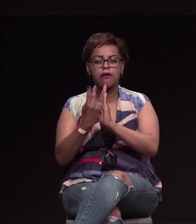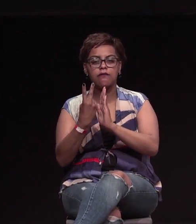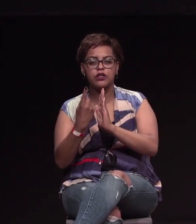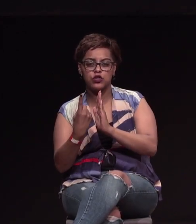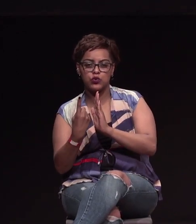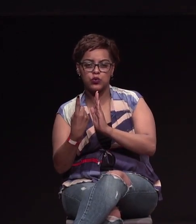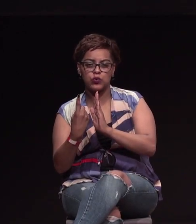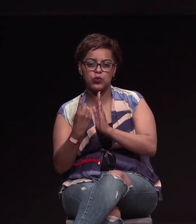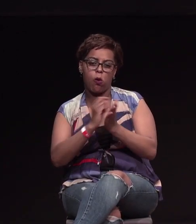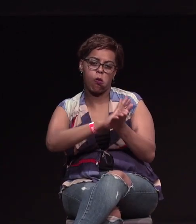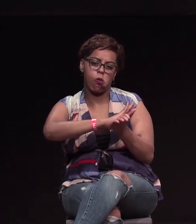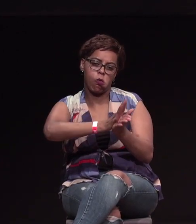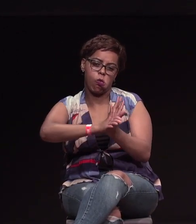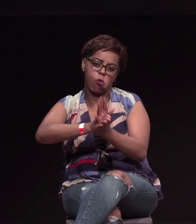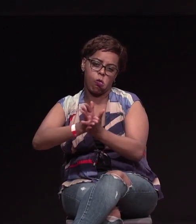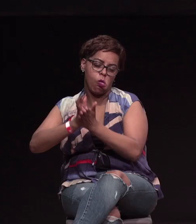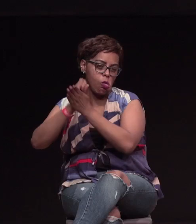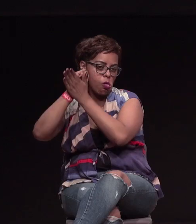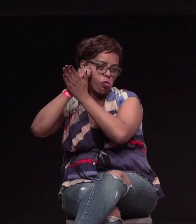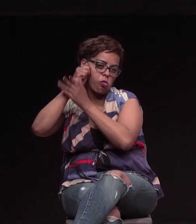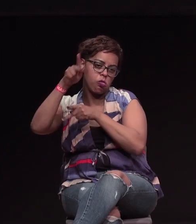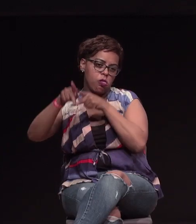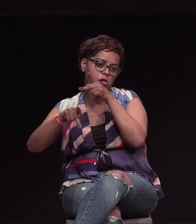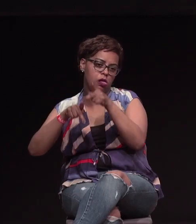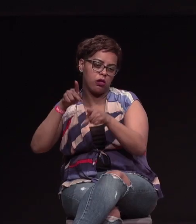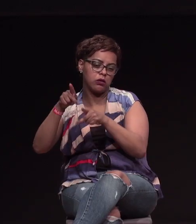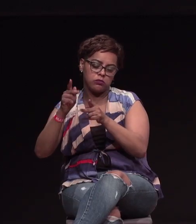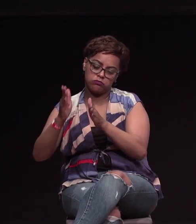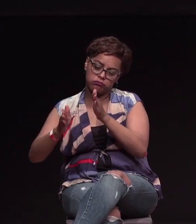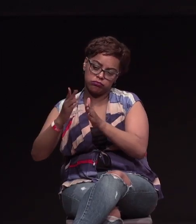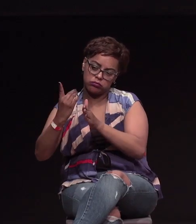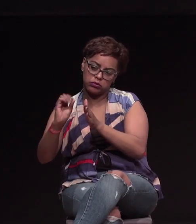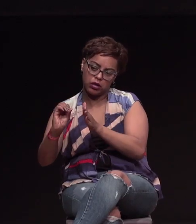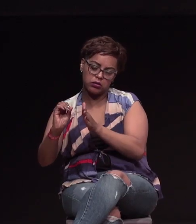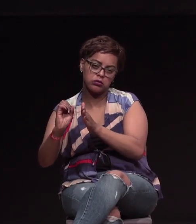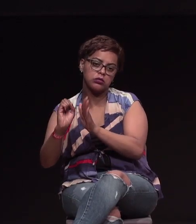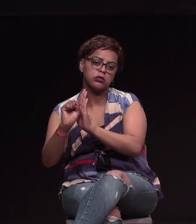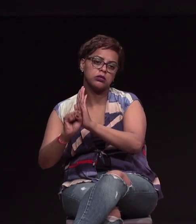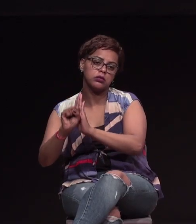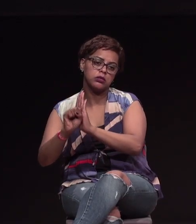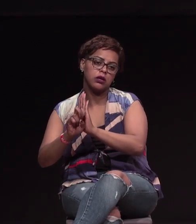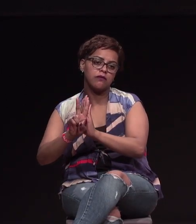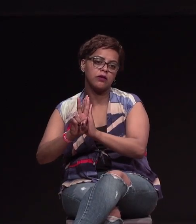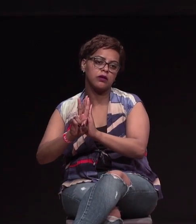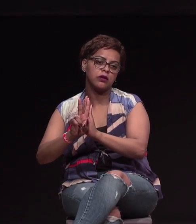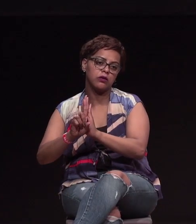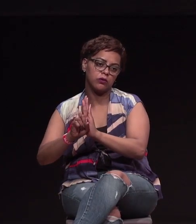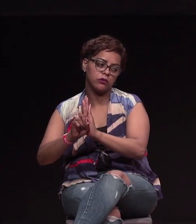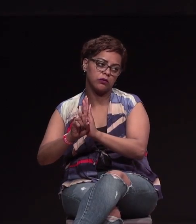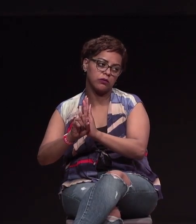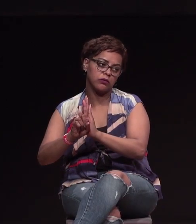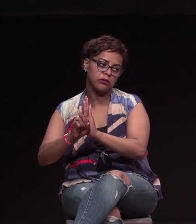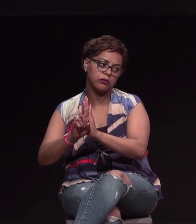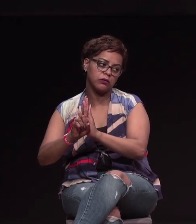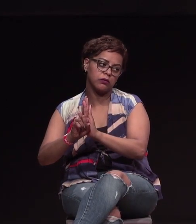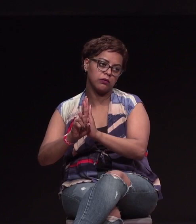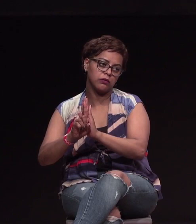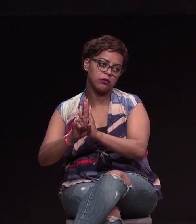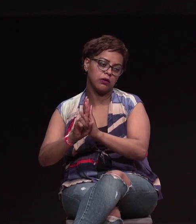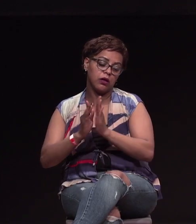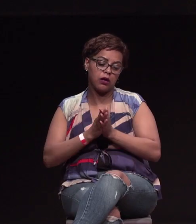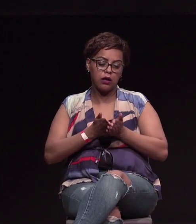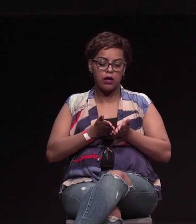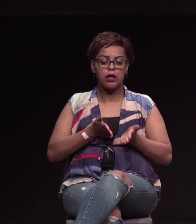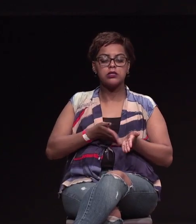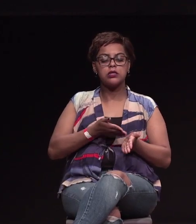o genocídio da população negra nessas 2 primeiras décadas do século XXI. Esse meu livro,